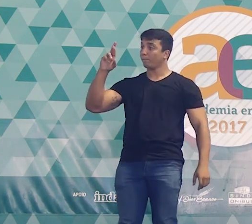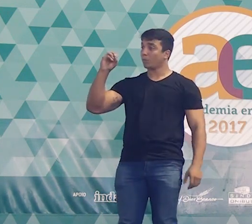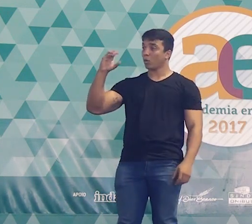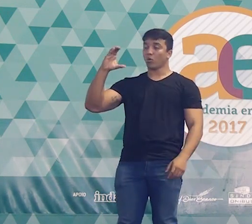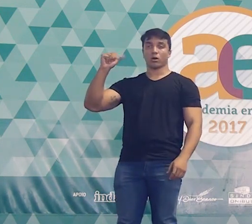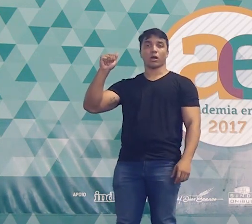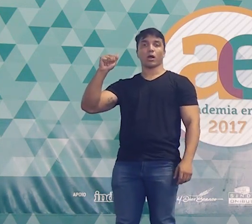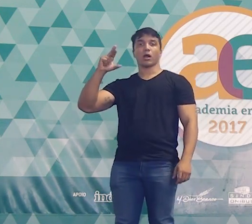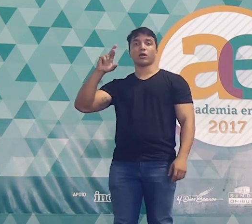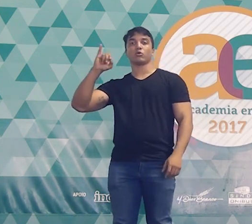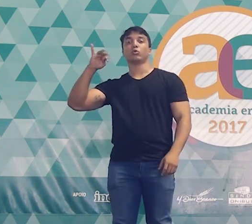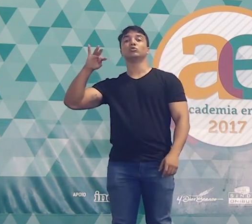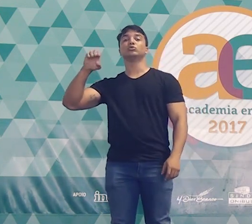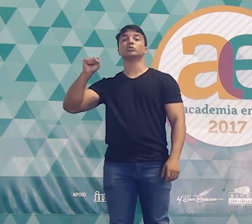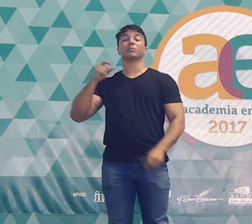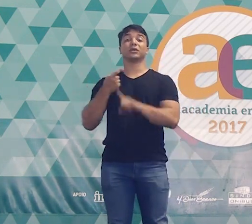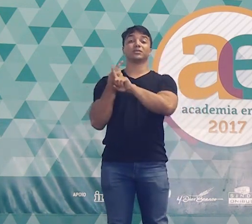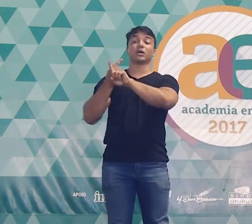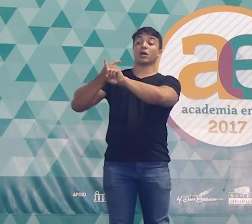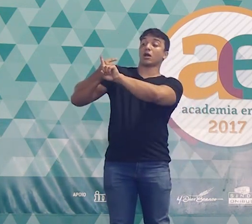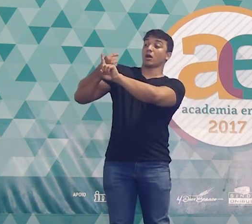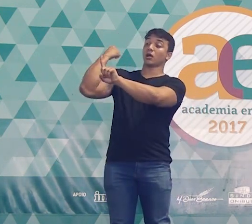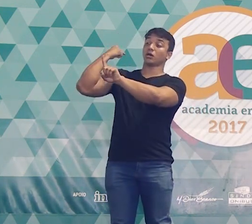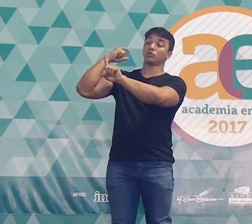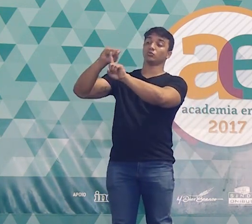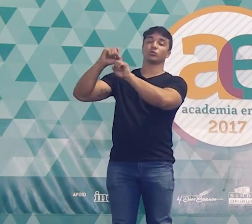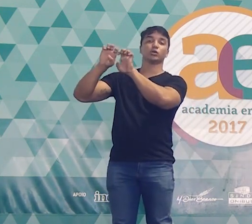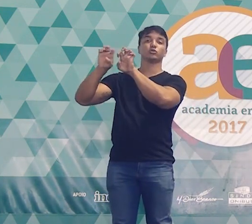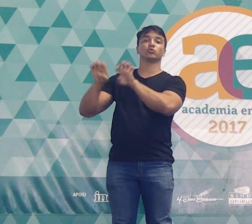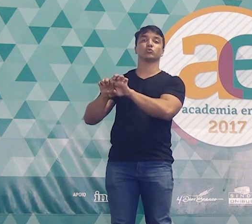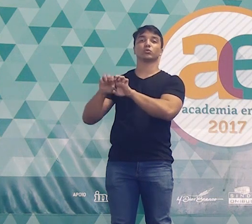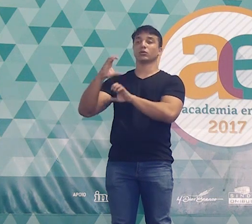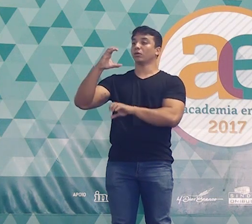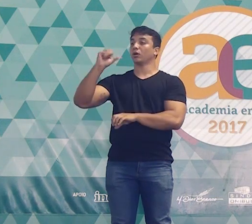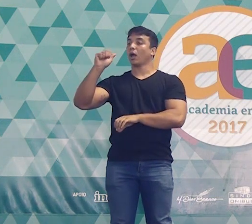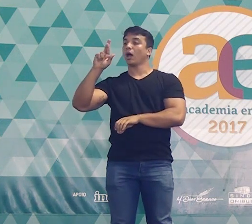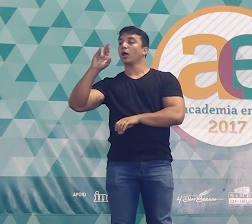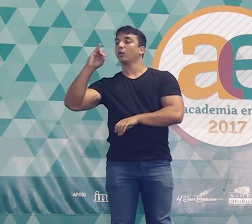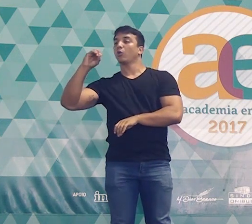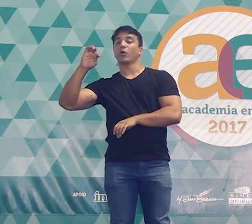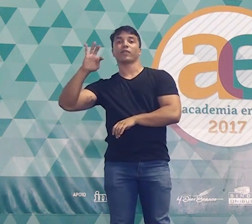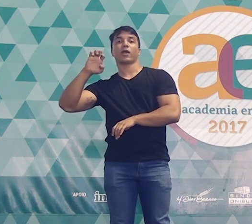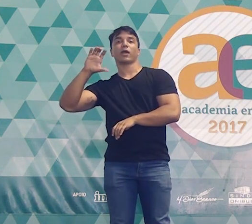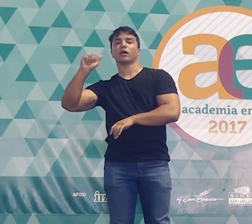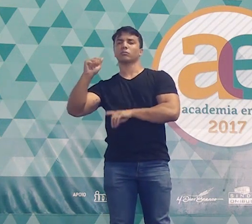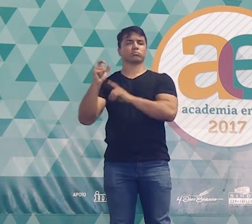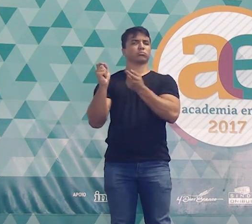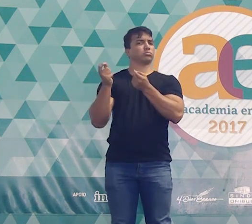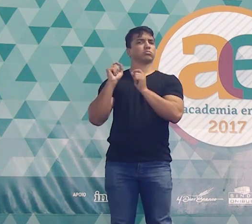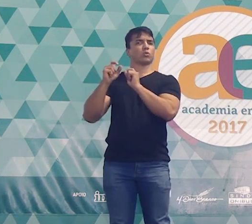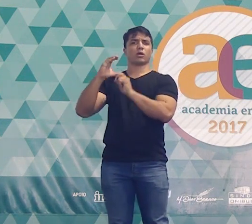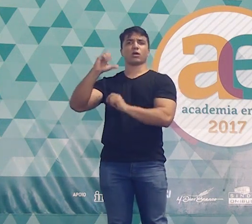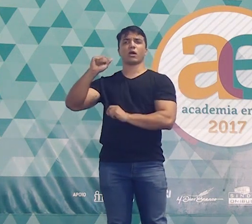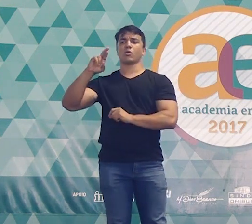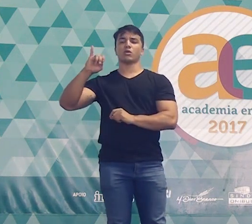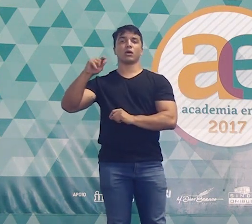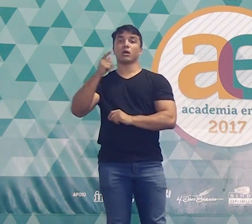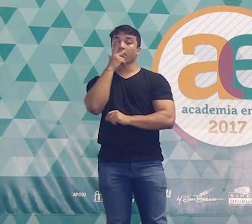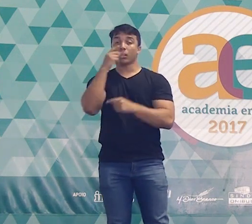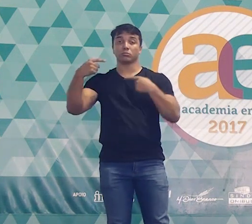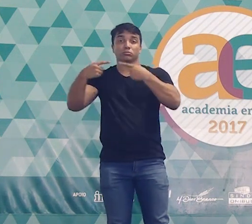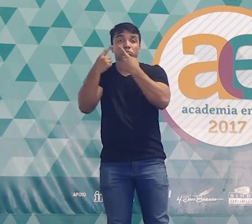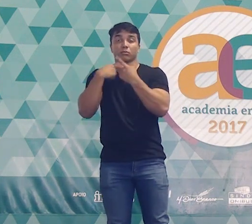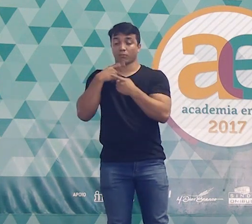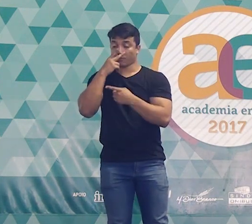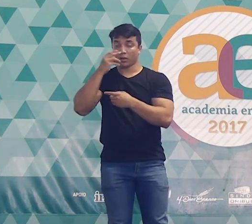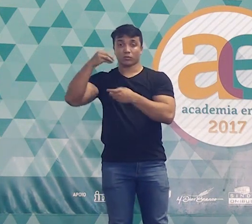Procarionte, aquele que veio antes de uma estrutura chamada carioteca. O que é carioteca? A carioteca é também chamada de